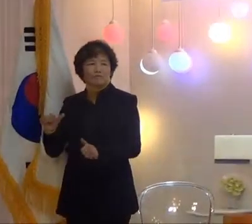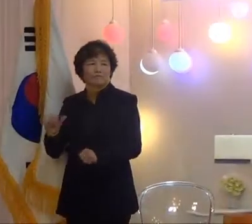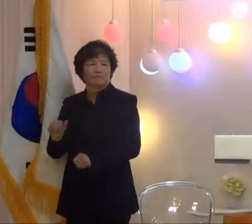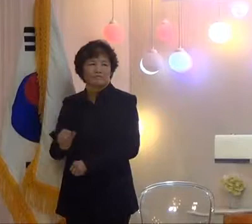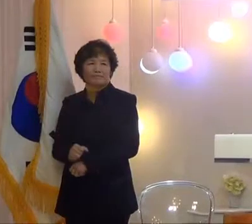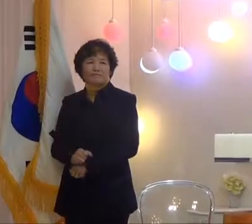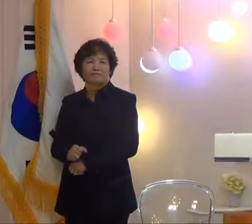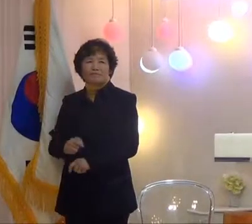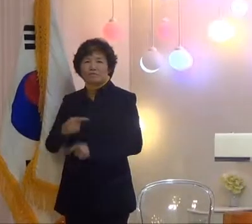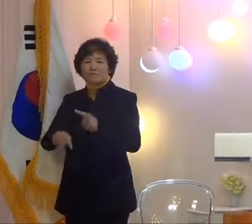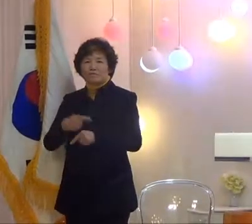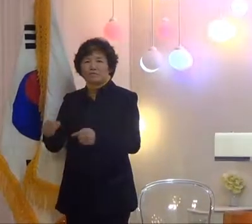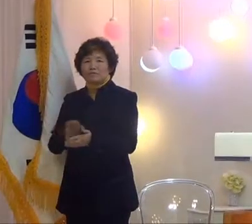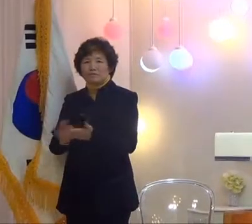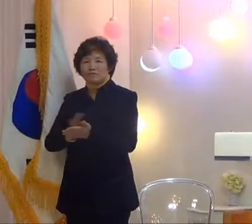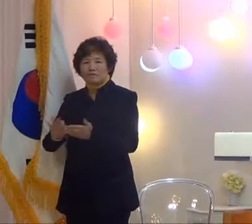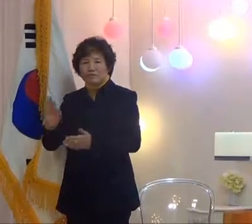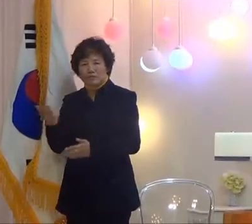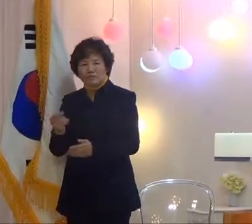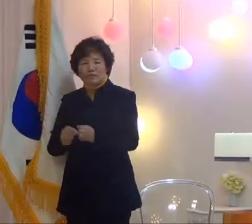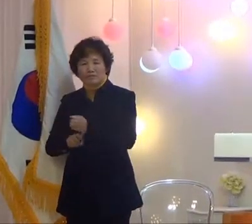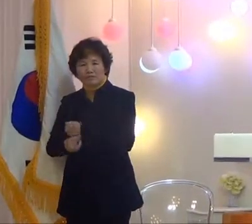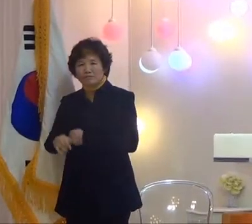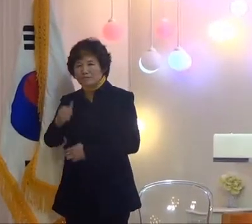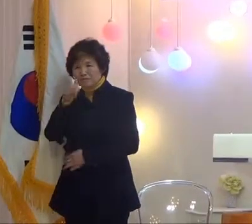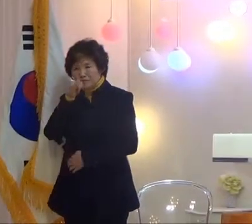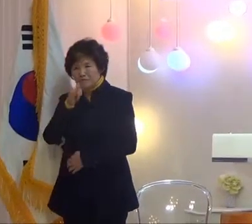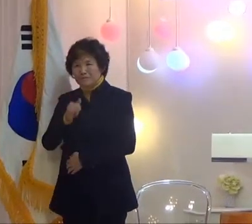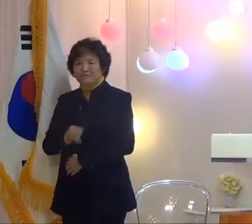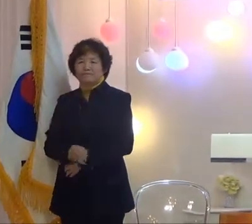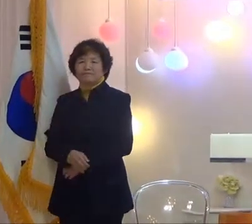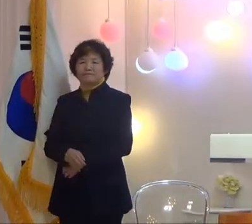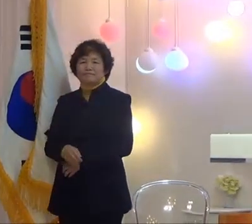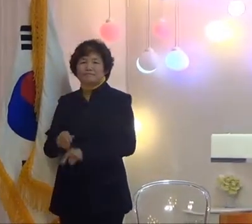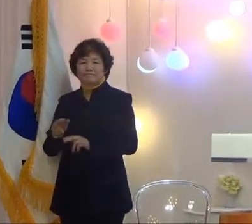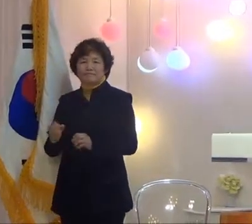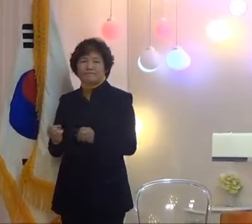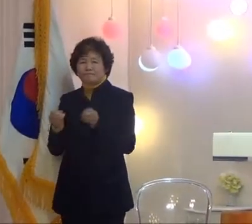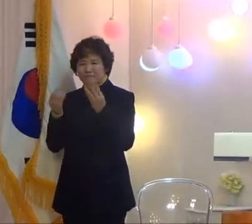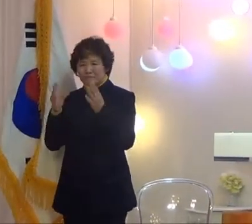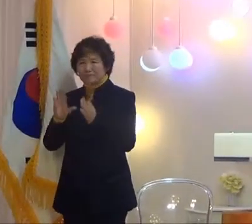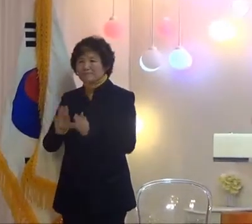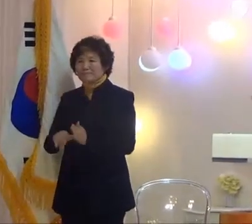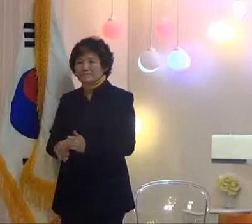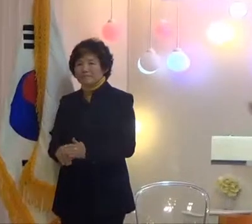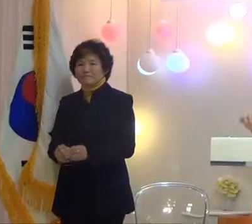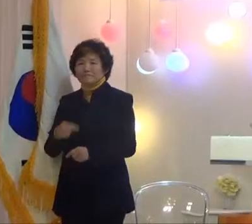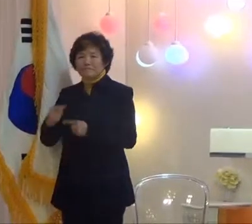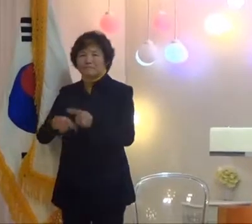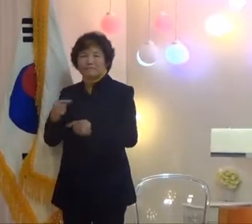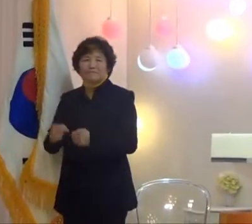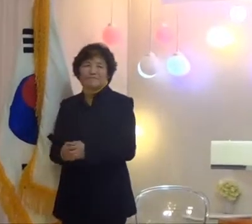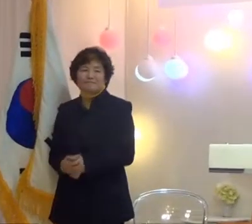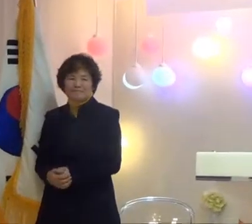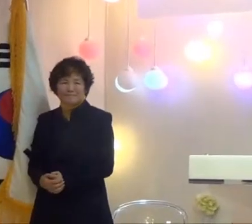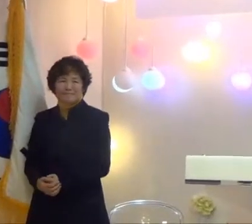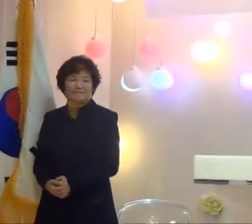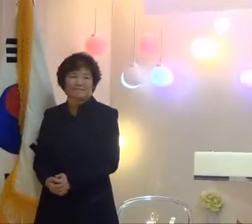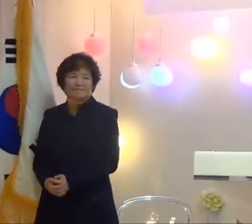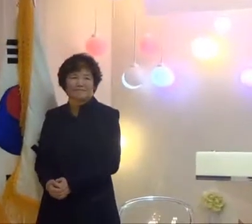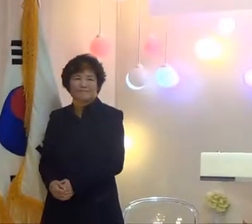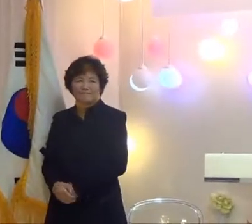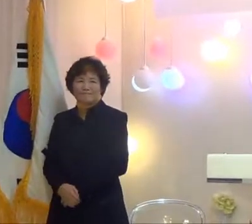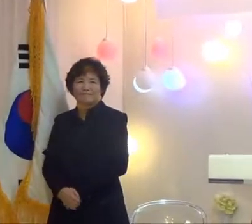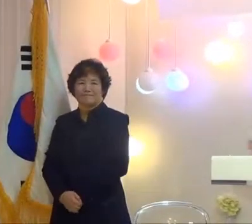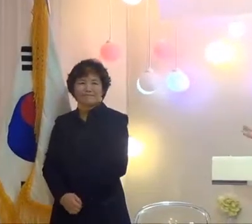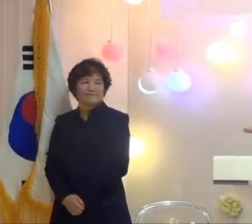수호를 해야 된다는 그런 것도 있다고 그러더라고요. 그래서 이번에 제가 이 행사할 때 수호를 기꺼이 해주시겠다 하시니까